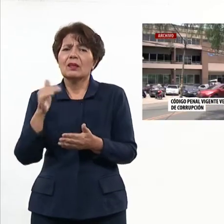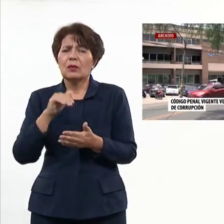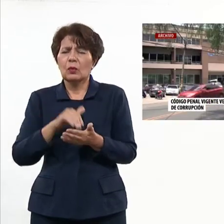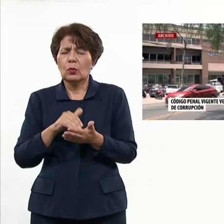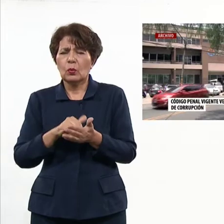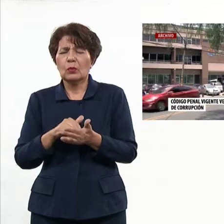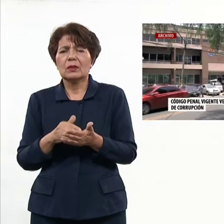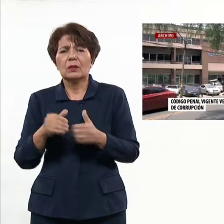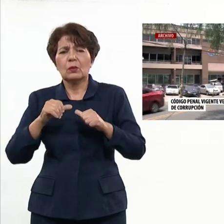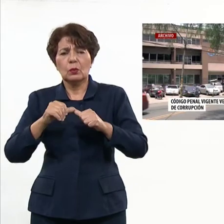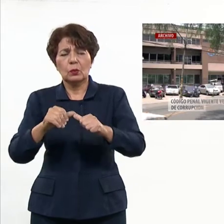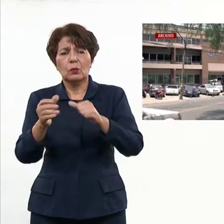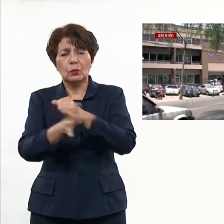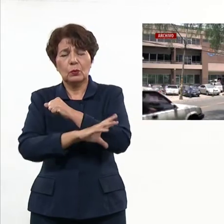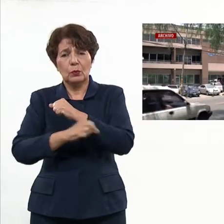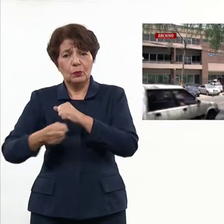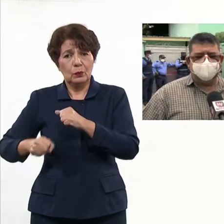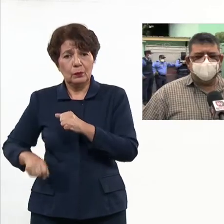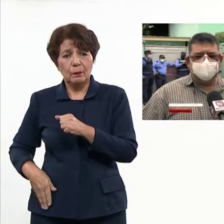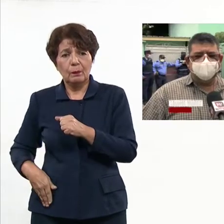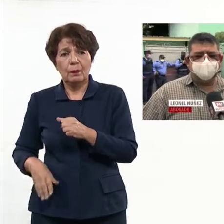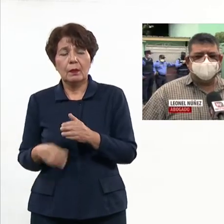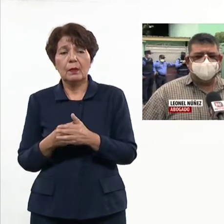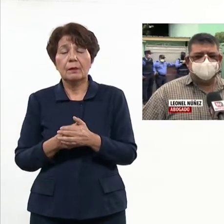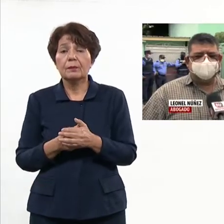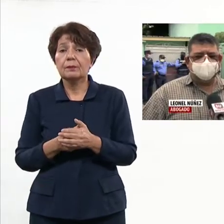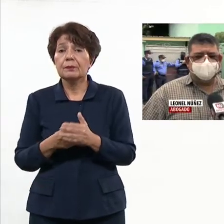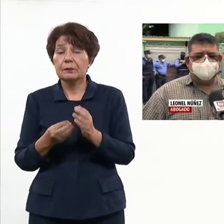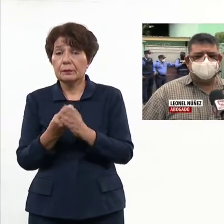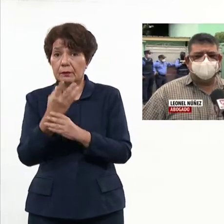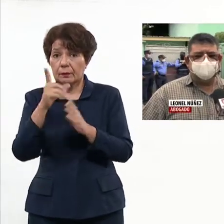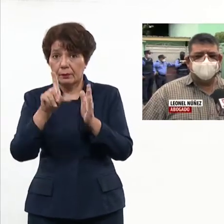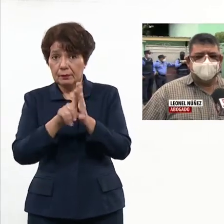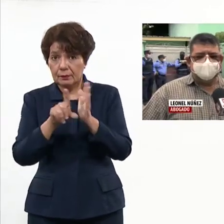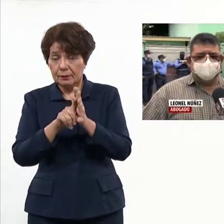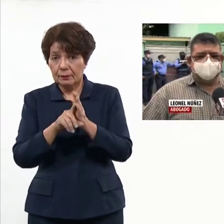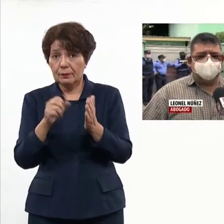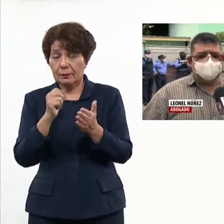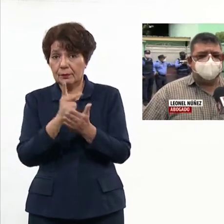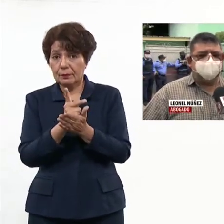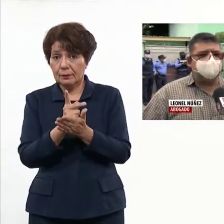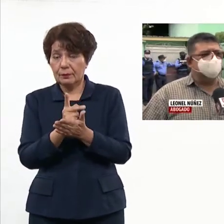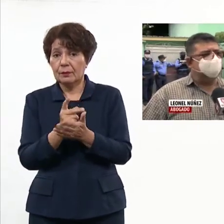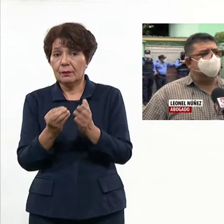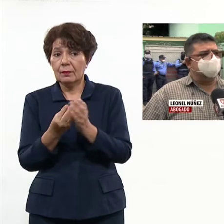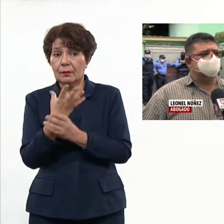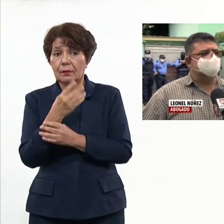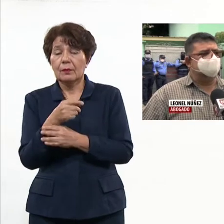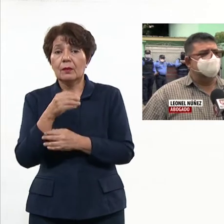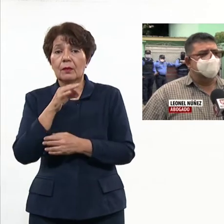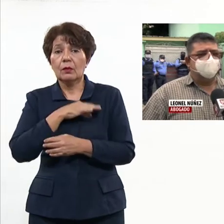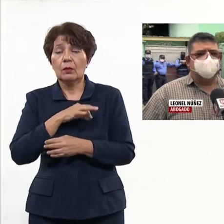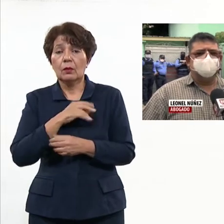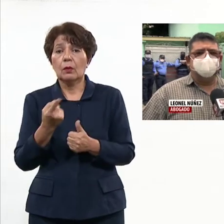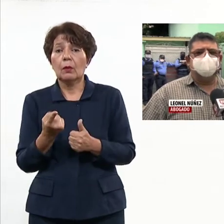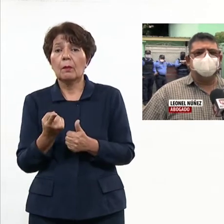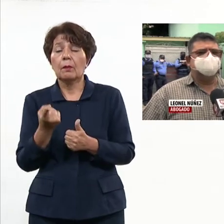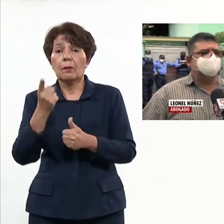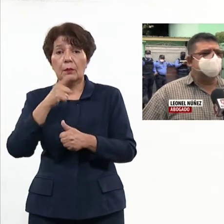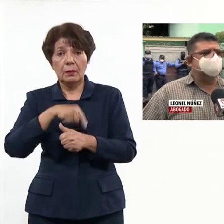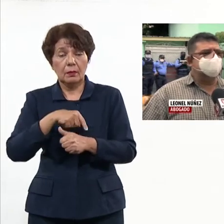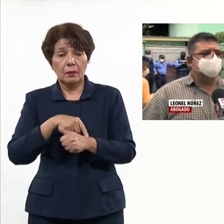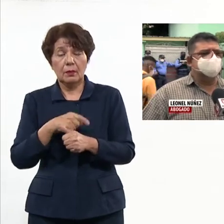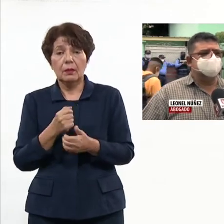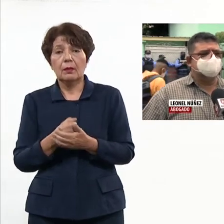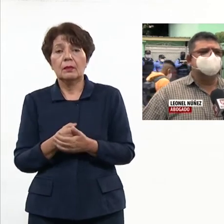flagelos en perjuicio contra el estado de honduras el código penal que entró en vigencia beneficia cuando es primera vez cuando hay